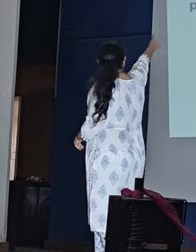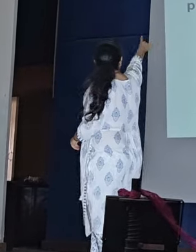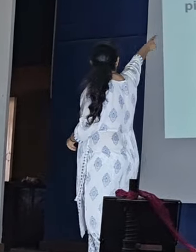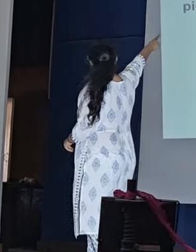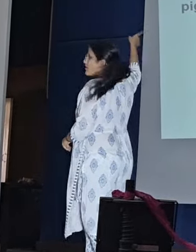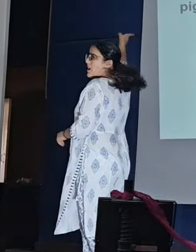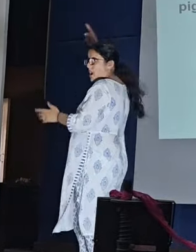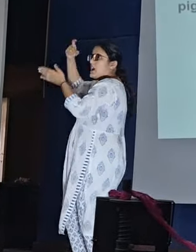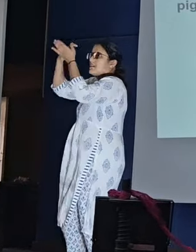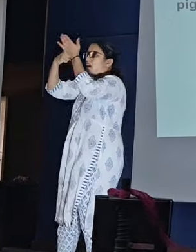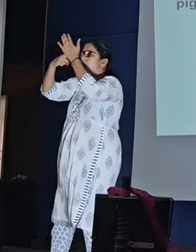रेडी